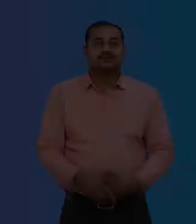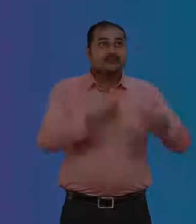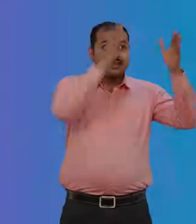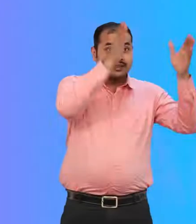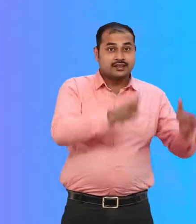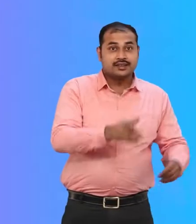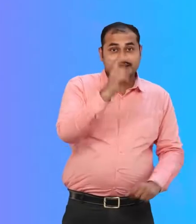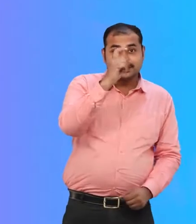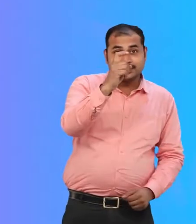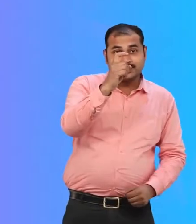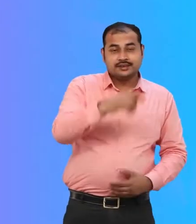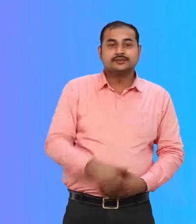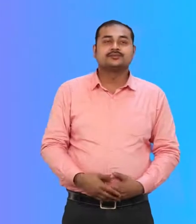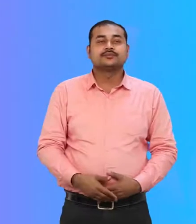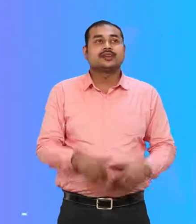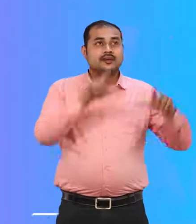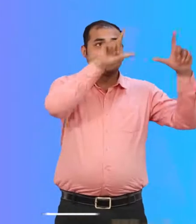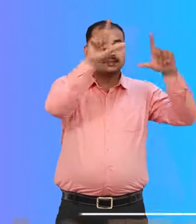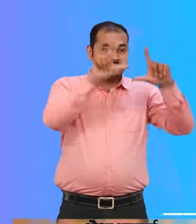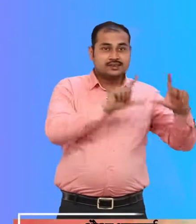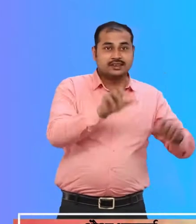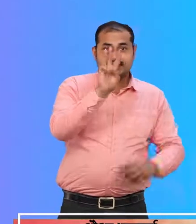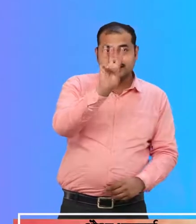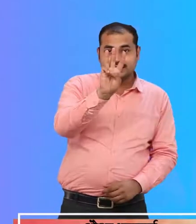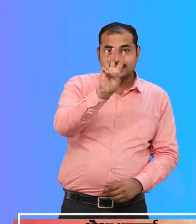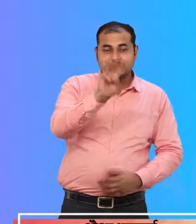इस प्रेम ने 3 चित्र